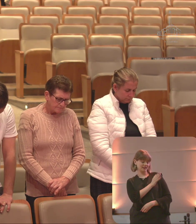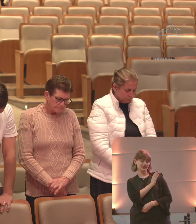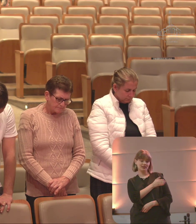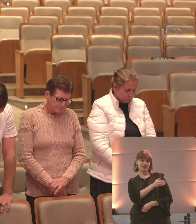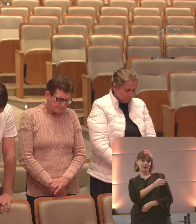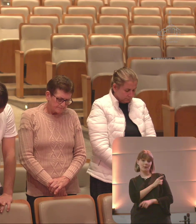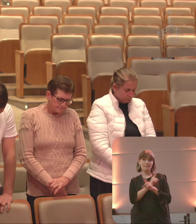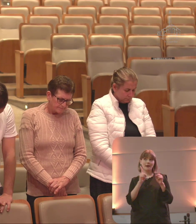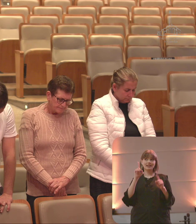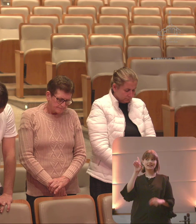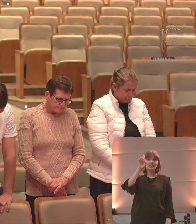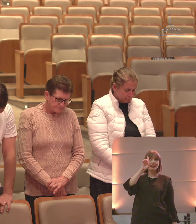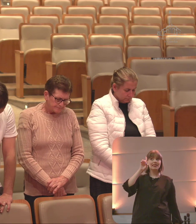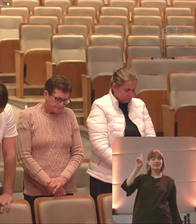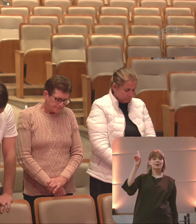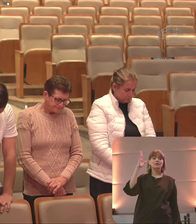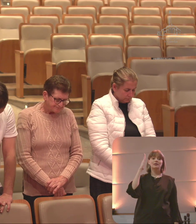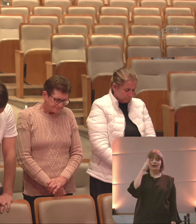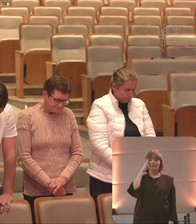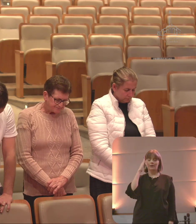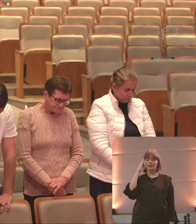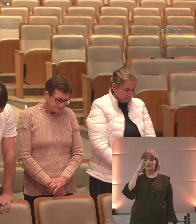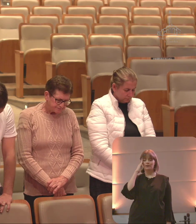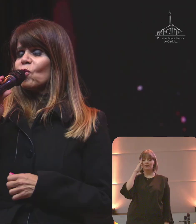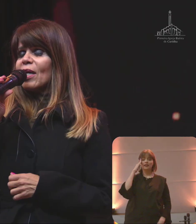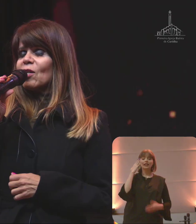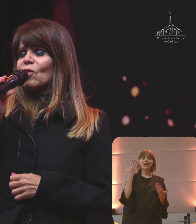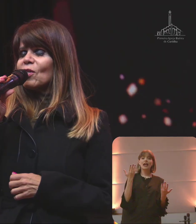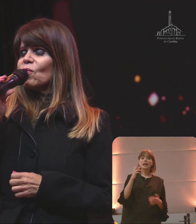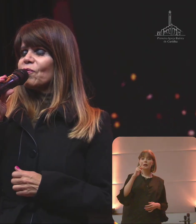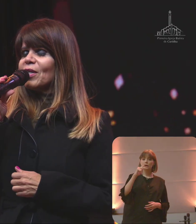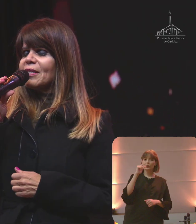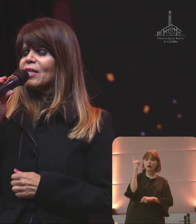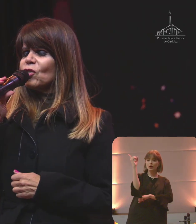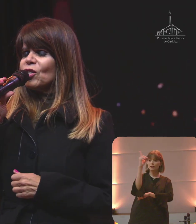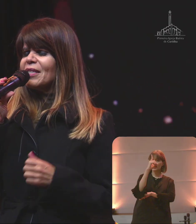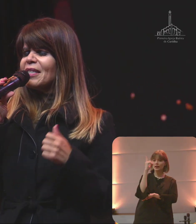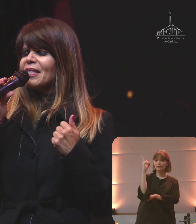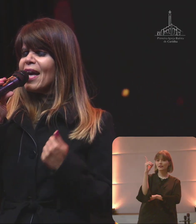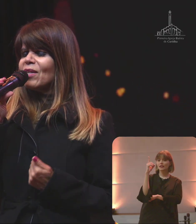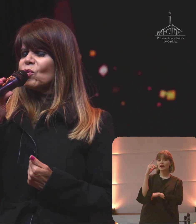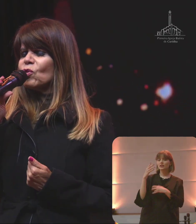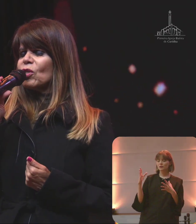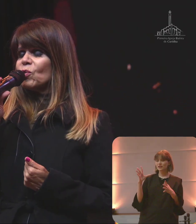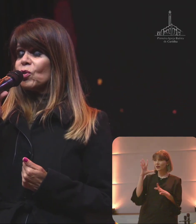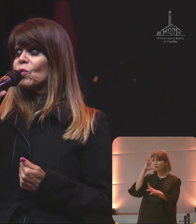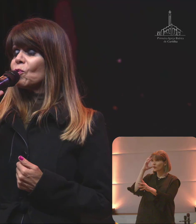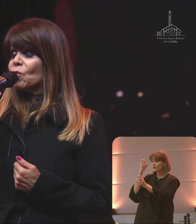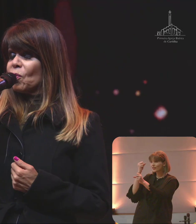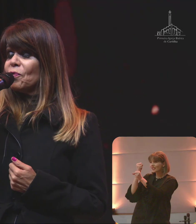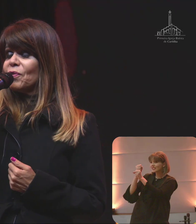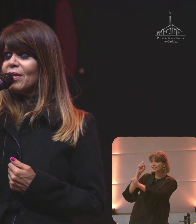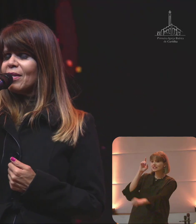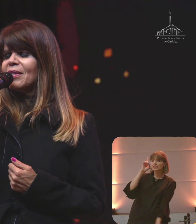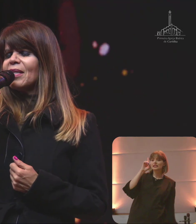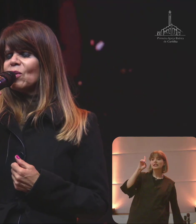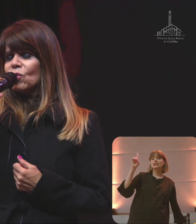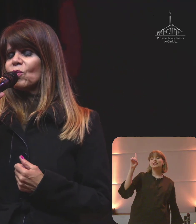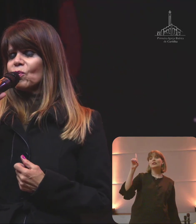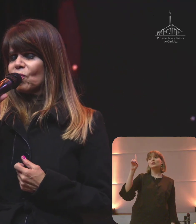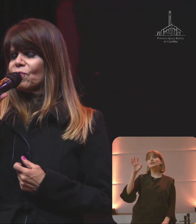que assim como o salmista, nós possamos colocar a nossa confiança em Ti, certos de que o Senhor nos ouve,